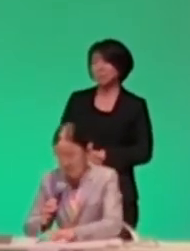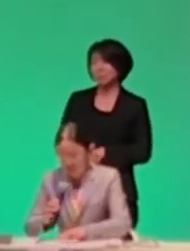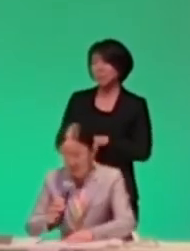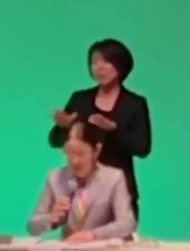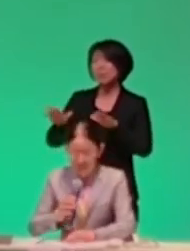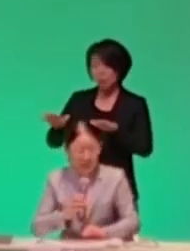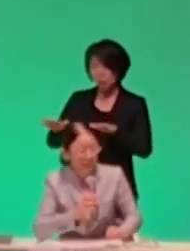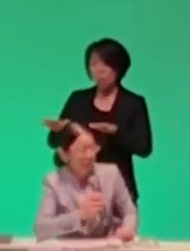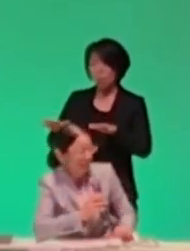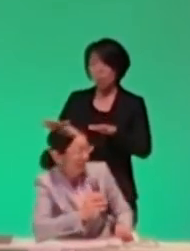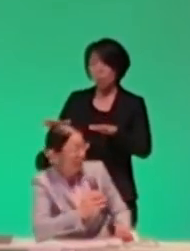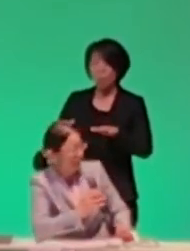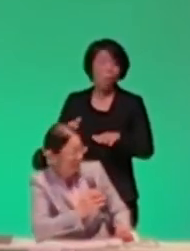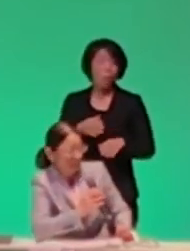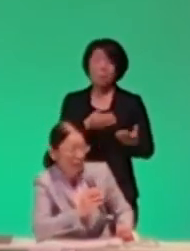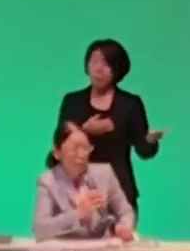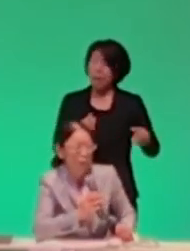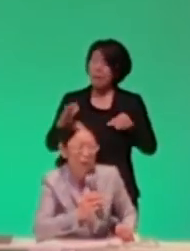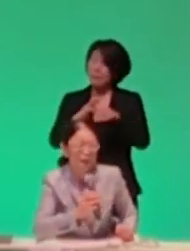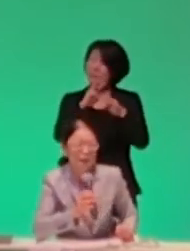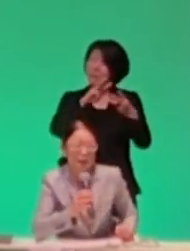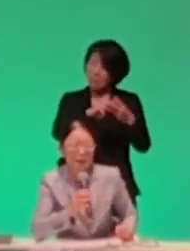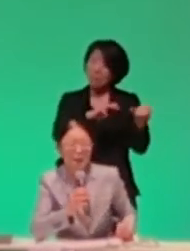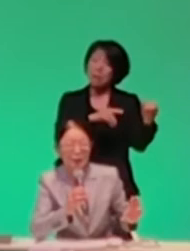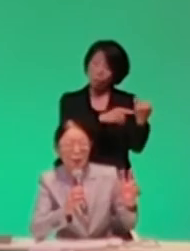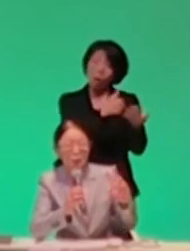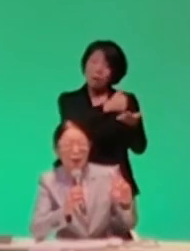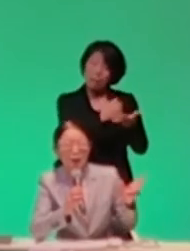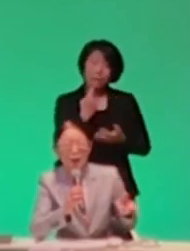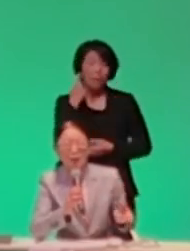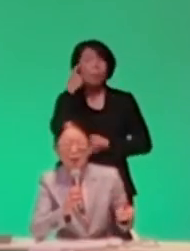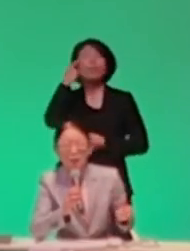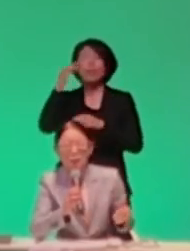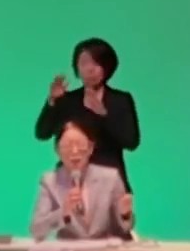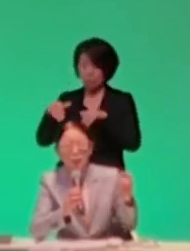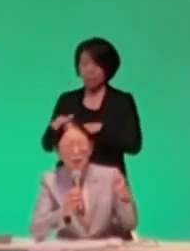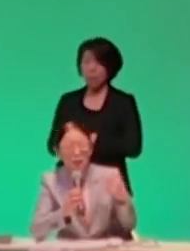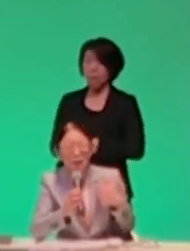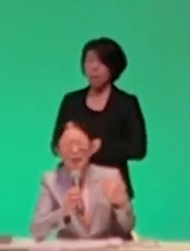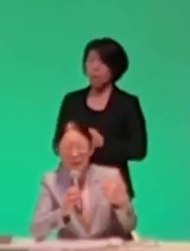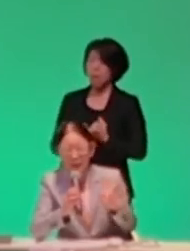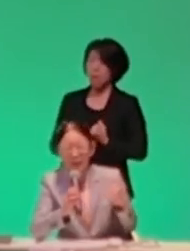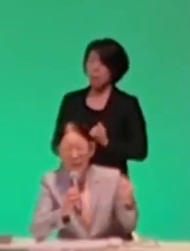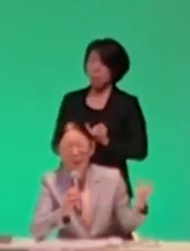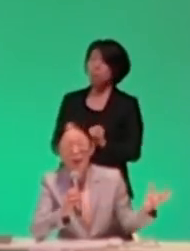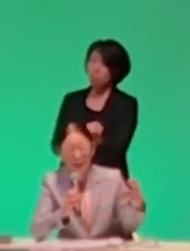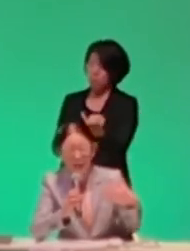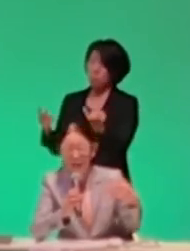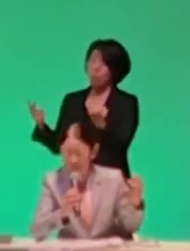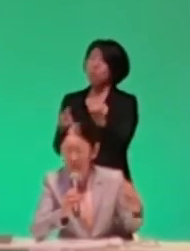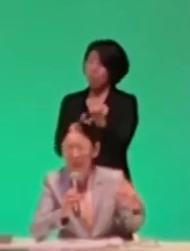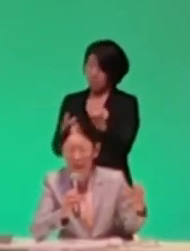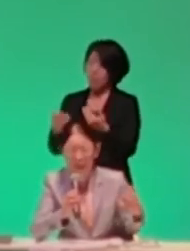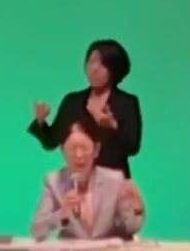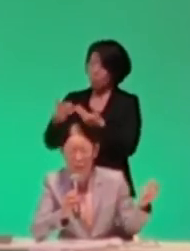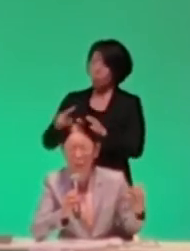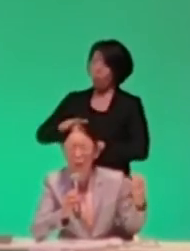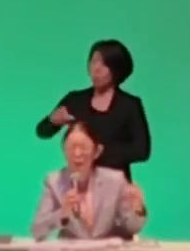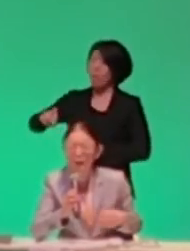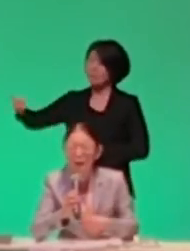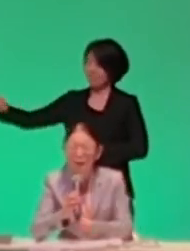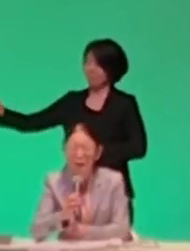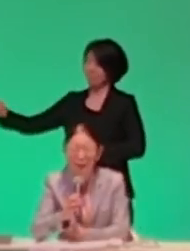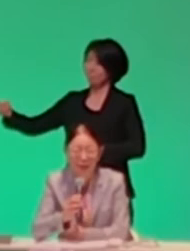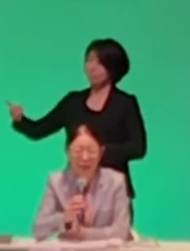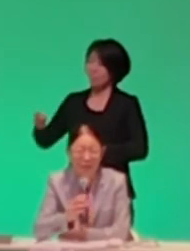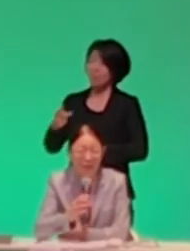今の岸田さんの話で私も思い出したんですけど、まあ、娘と2人でこう転勤があって、まあ、